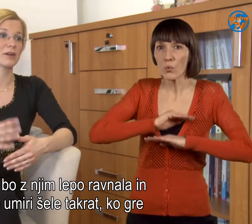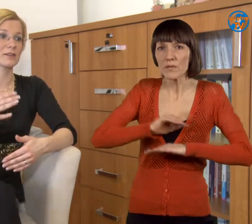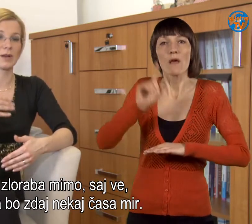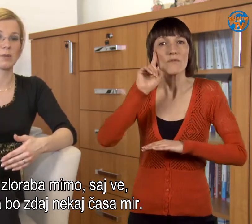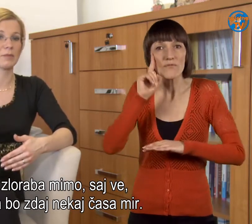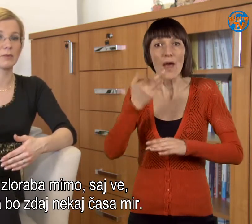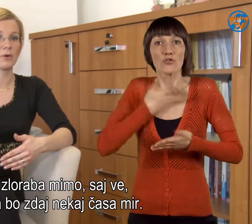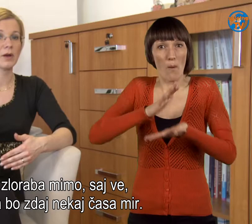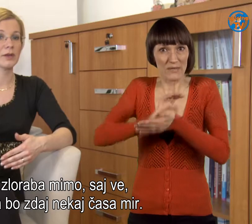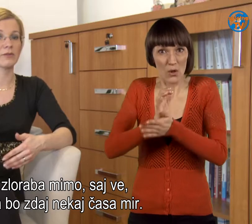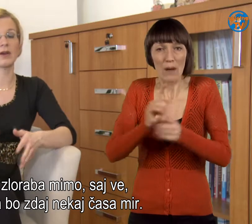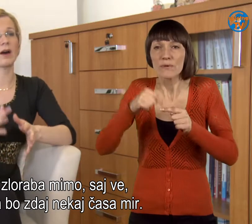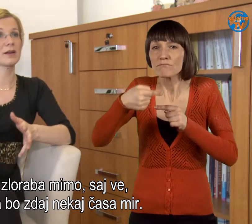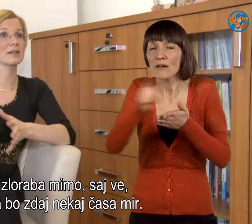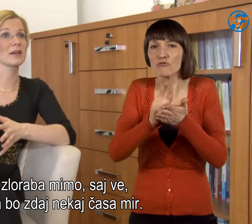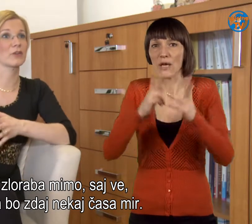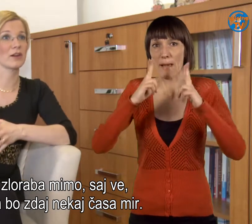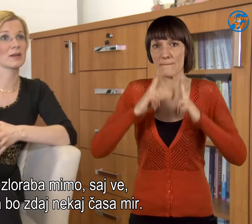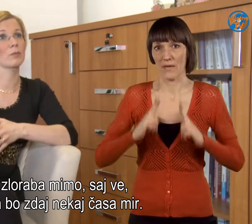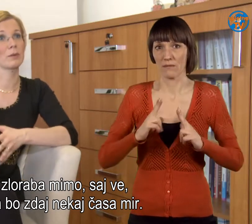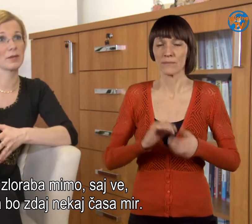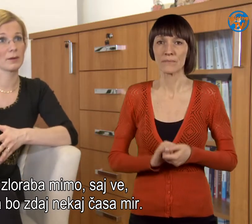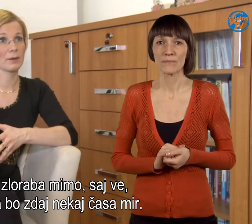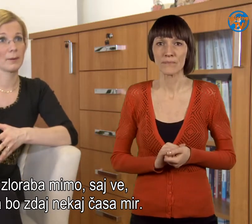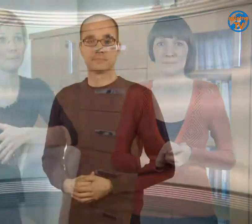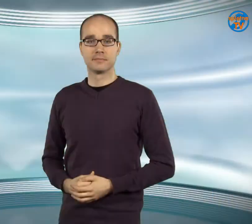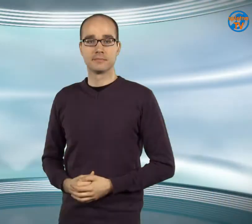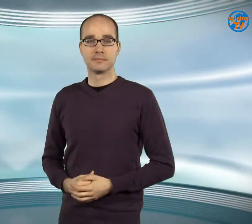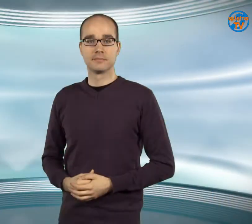takrat, ko gre zloraba mimo in ve, aha, zdaj nekaj časa bo pa mir.